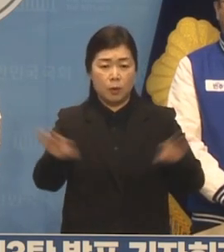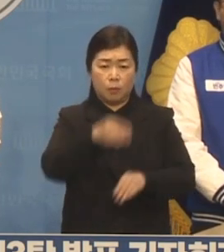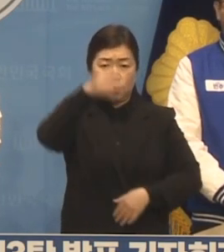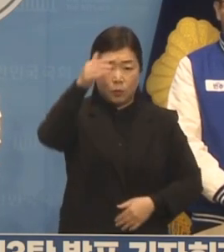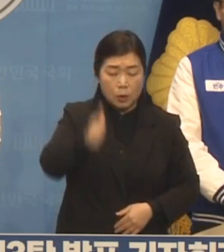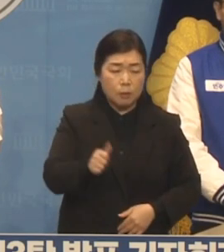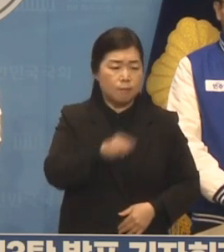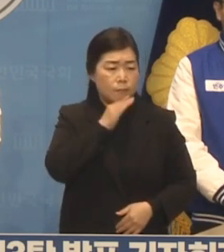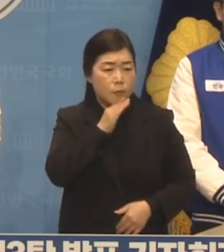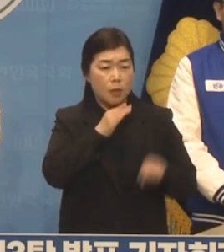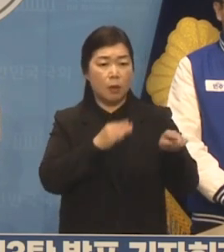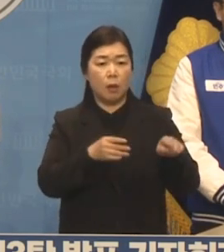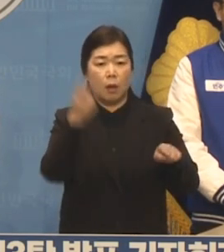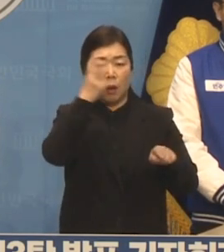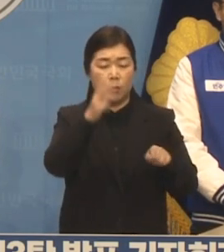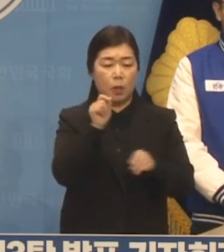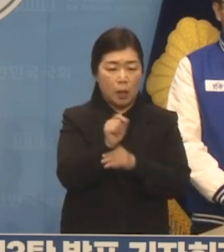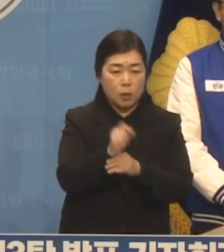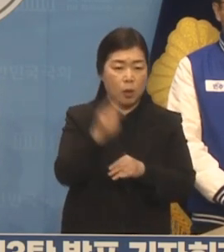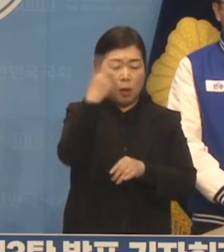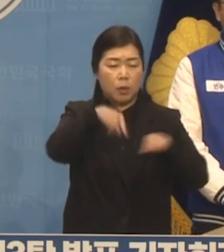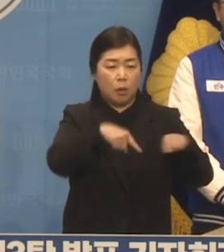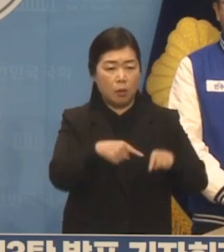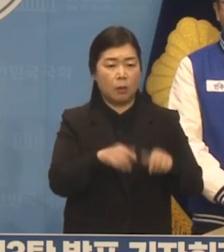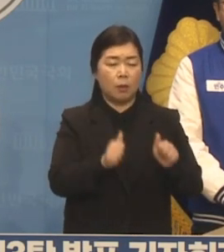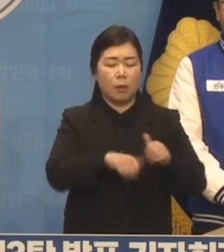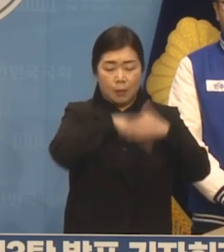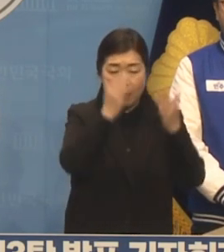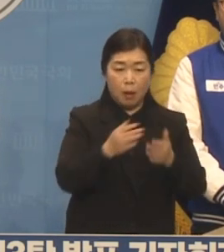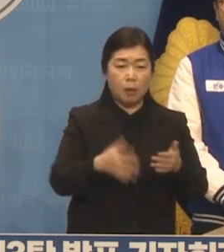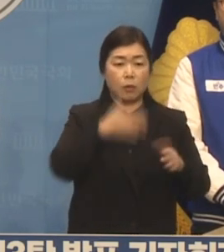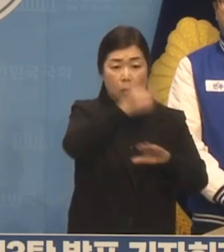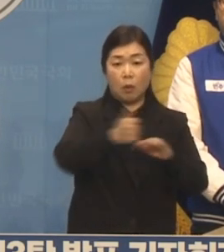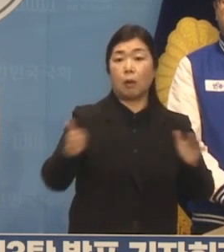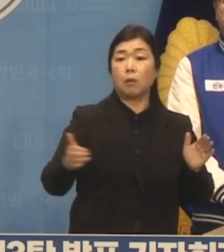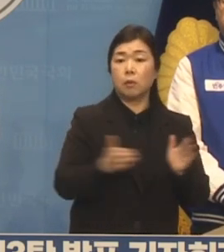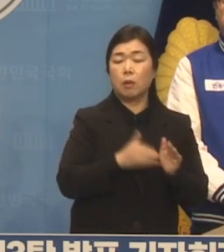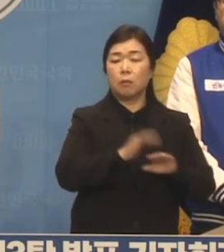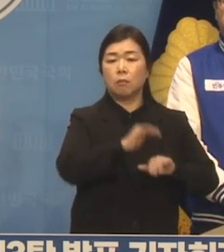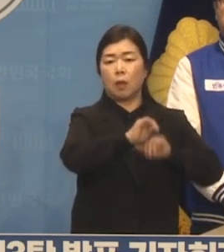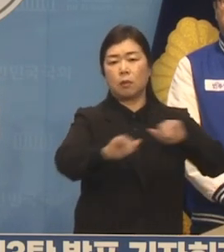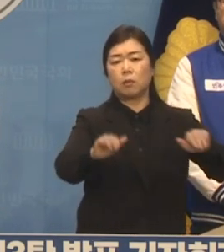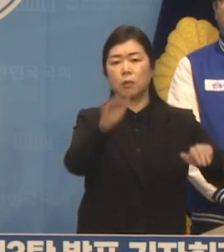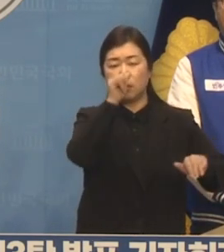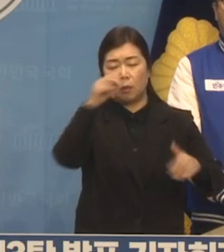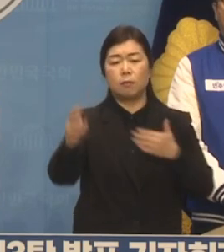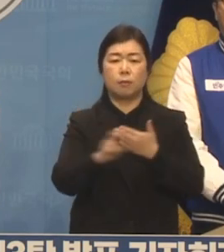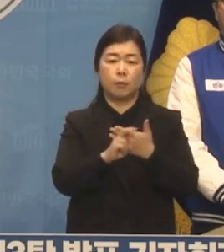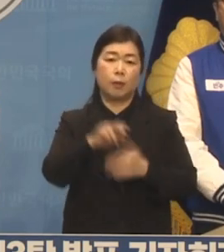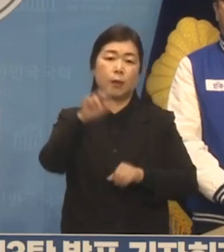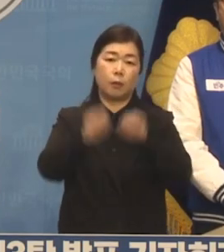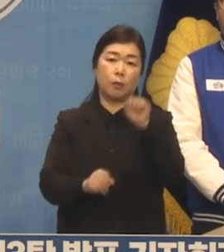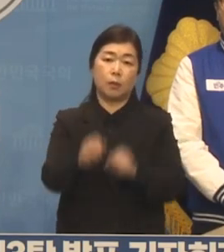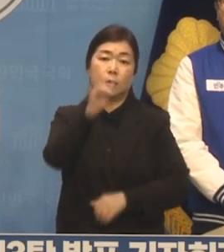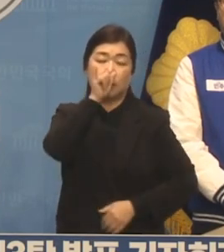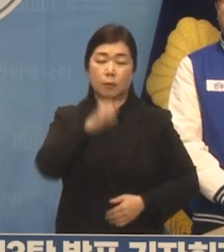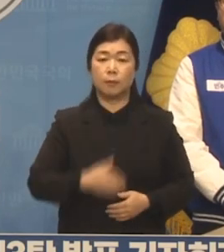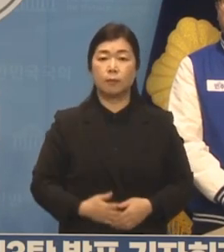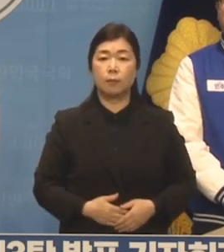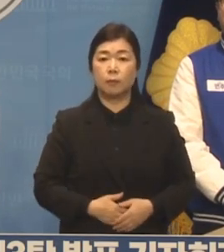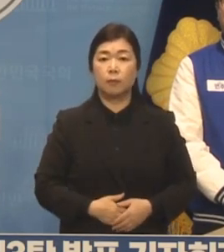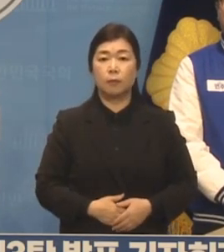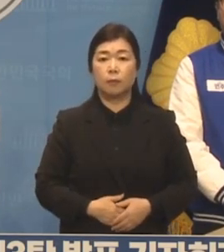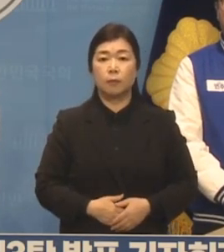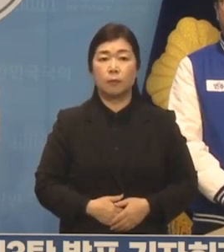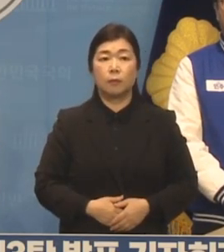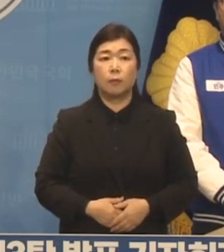사무총장이 사실상 감사 업무들을 지휘하고 감사 판단의 결과에도 개입하는 그런 위헌적인 형태들을 윤석열 정부에서 보여주고